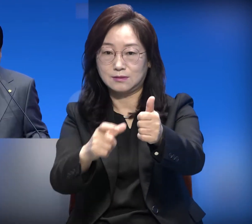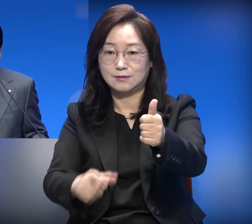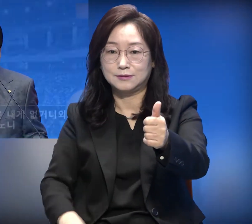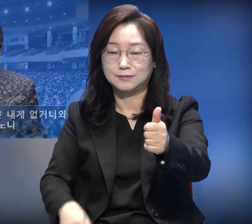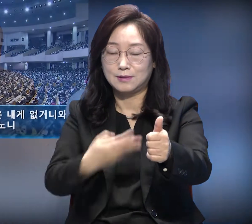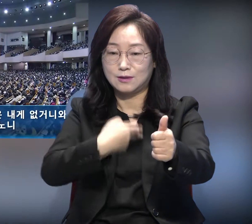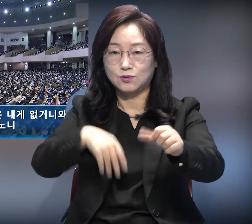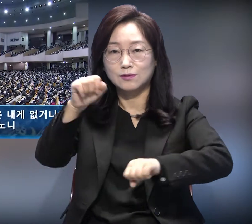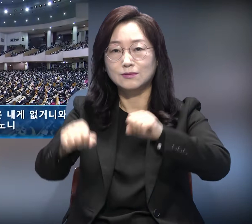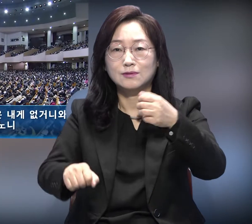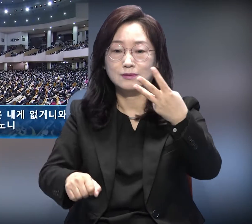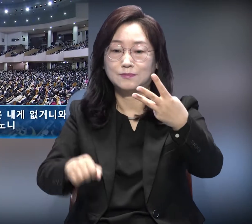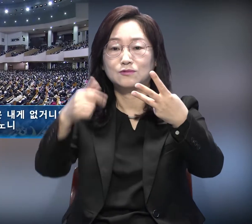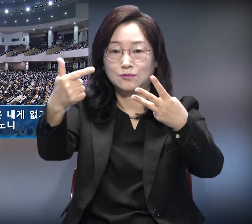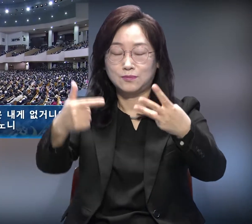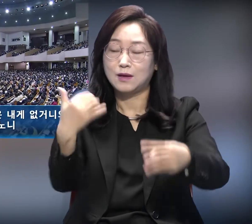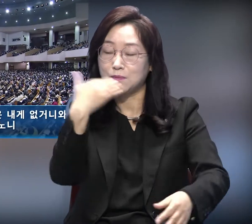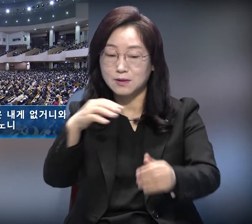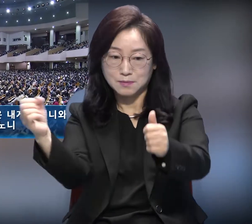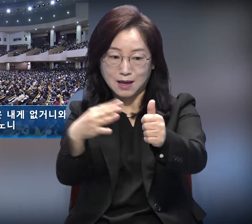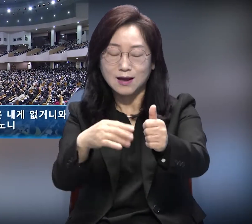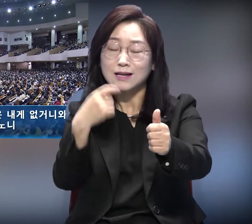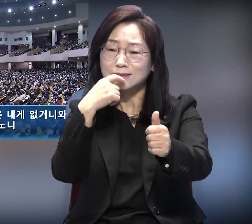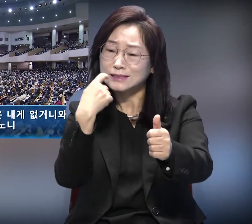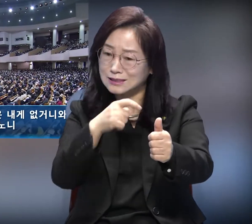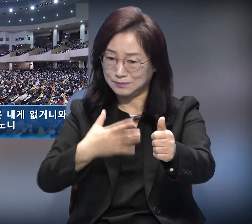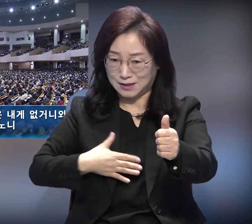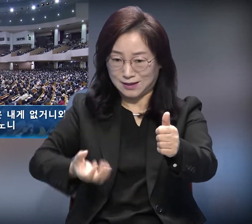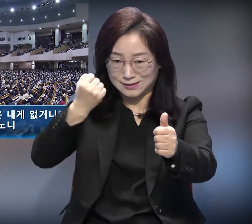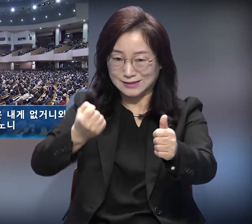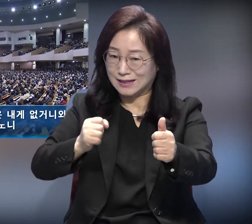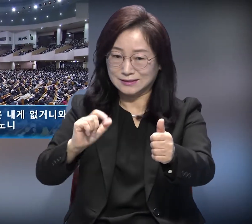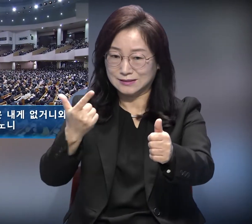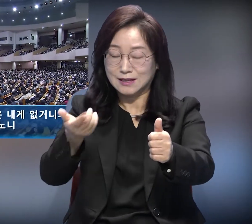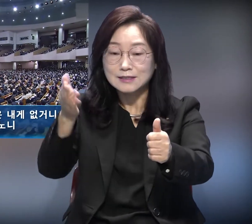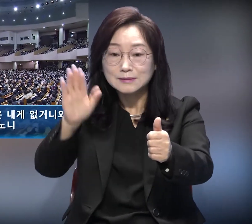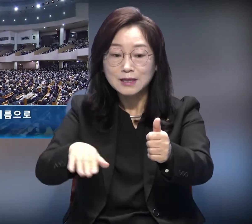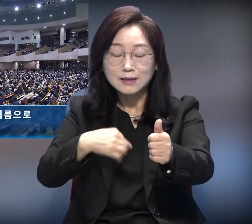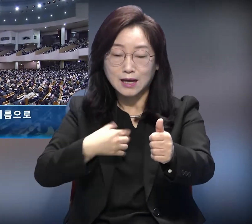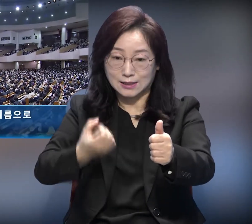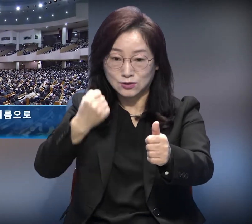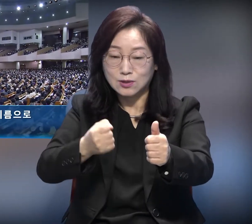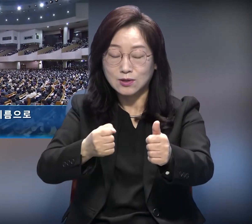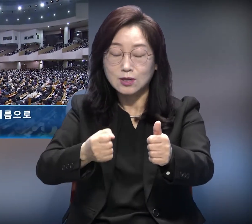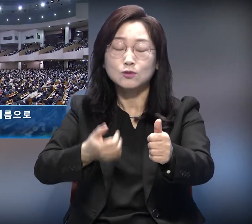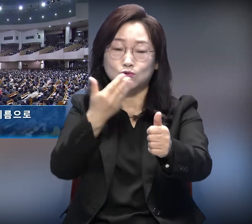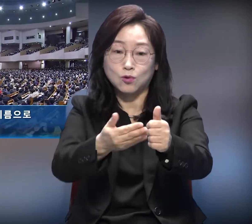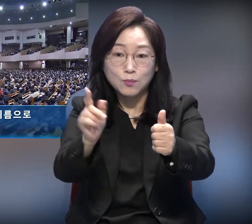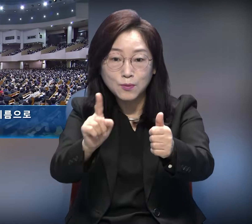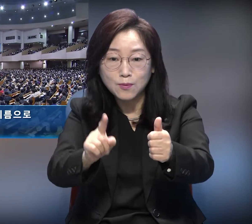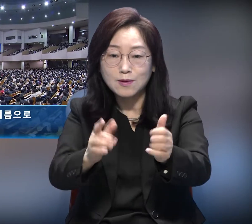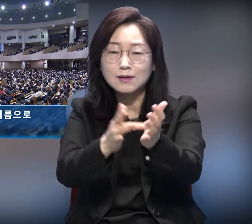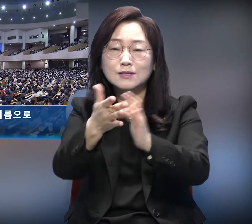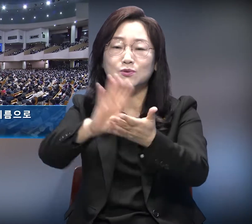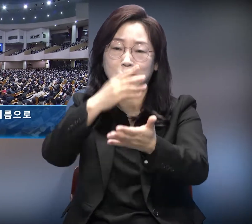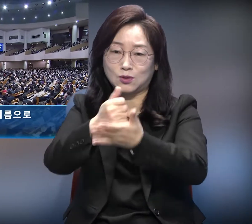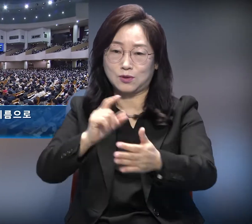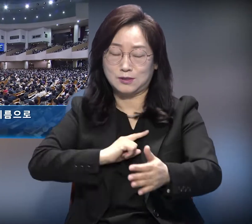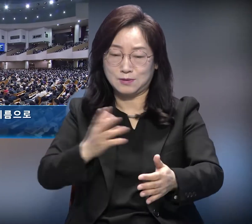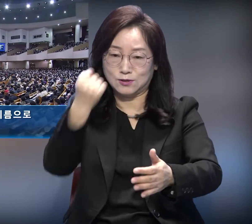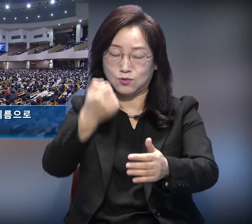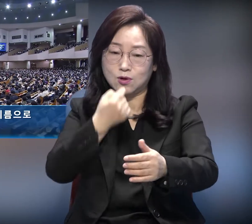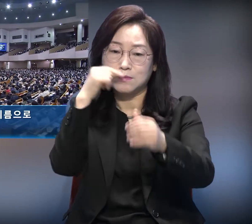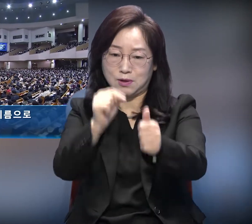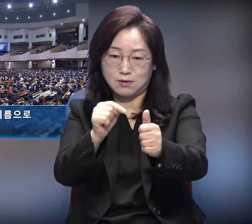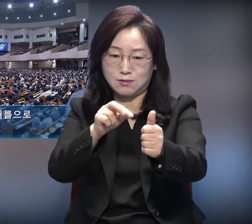사도행 3장 6절입니다. 베드로가 이르되 은과 금은 내게 없거니와 내게 있는 이것을 내게 주노니 나사렛 예수 그리스도의 이름으로